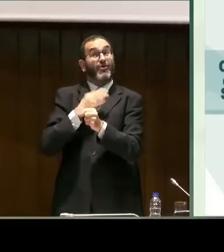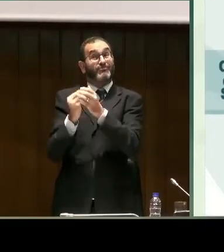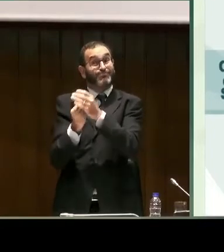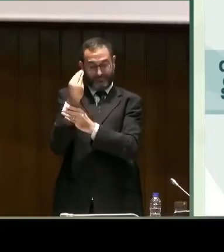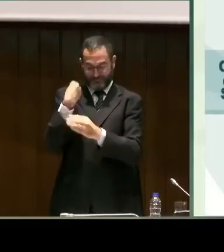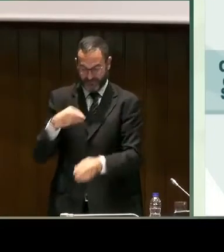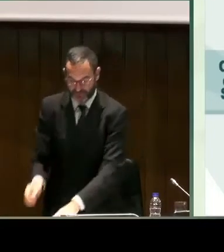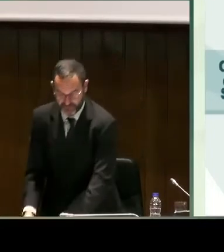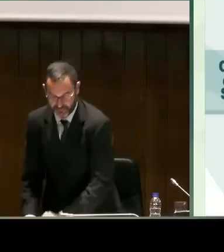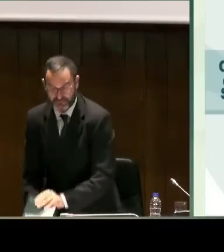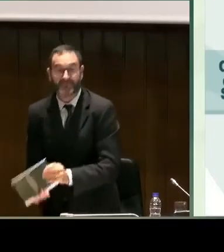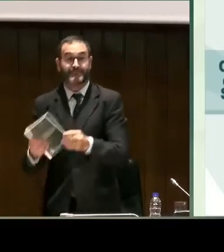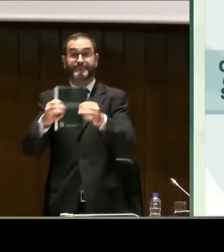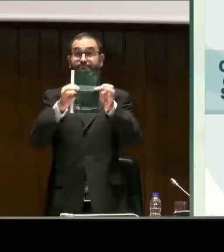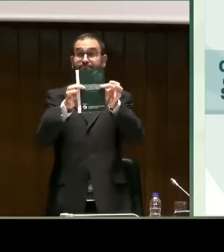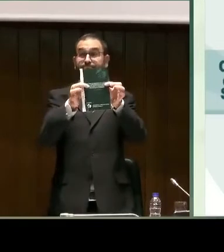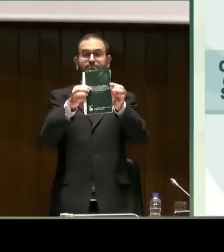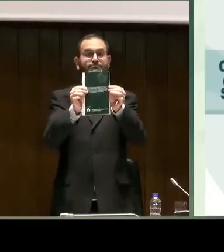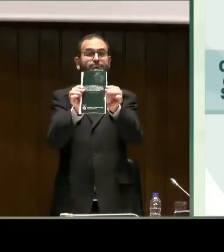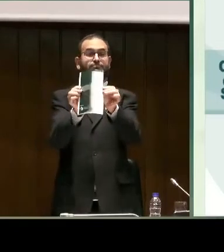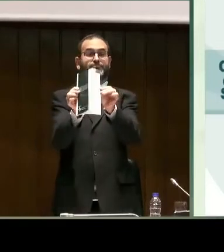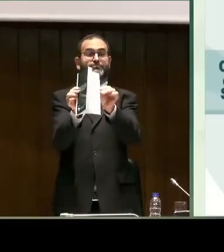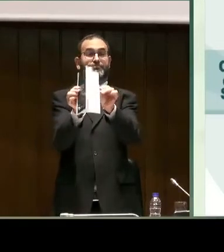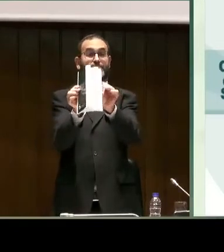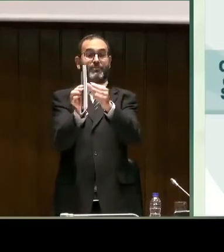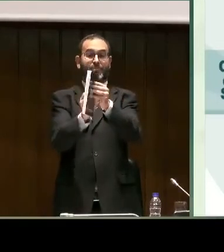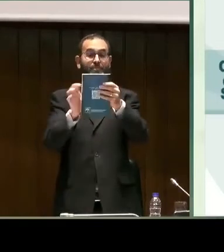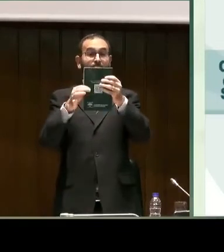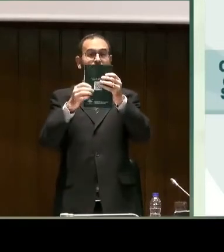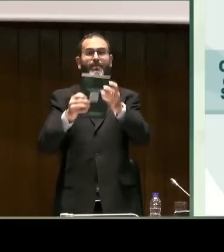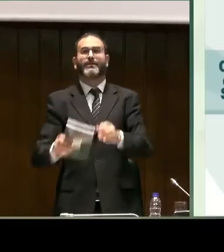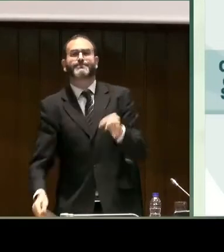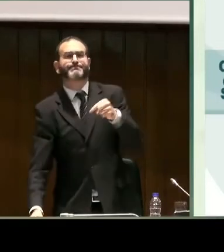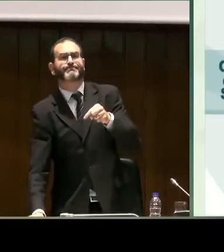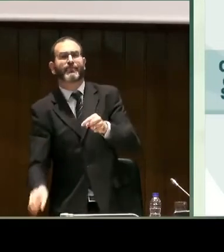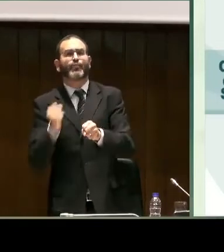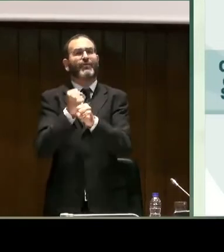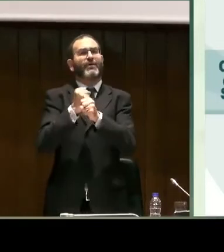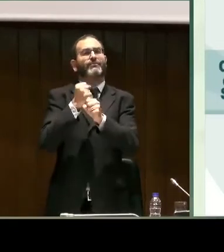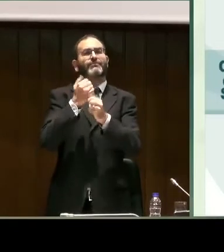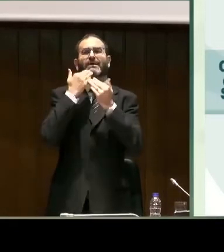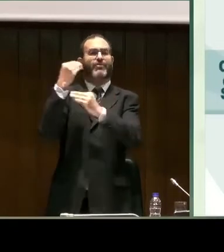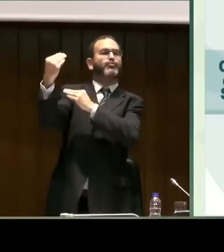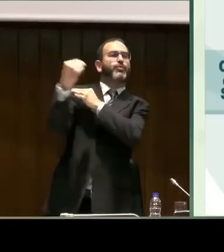me gustaría explicaros que nuestro trabajo se ha